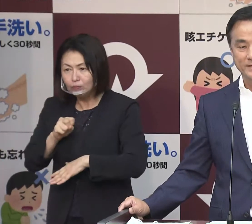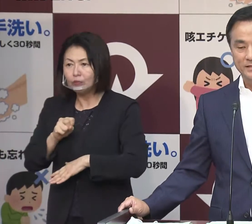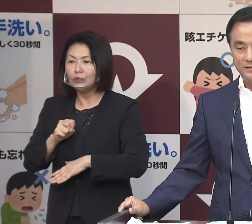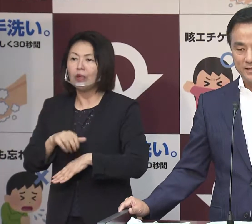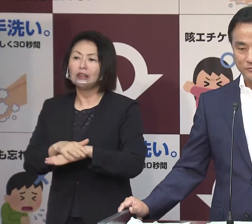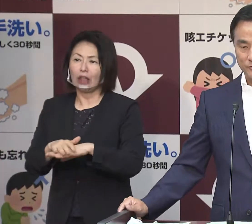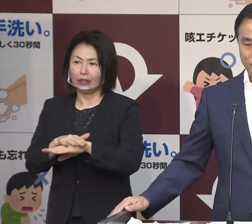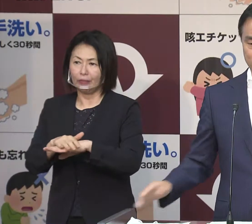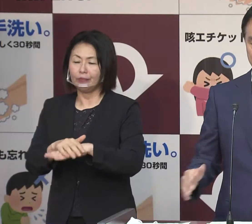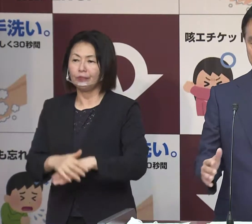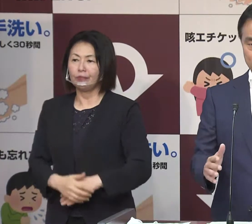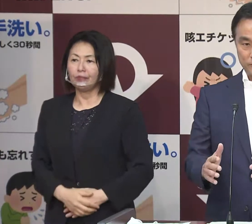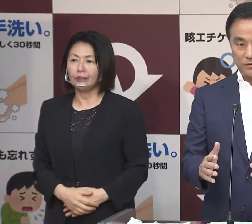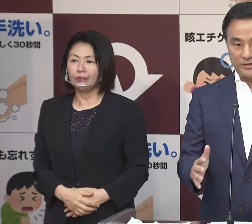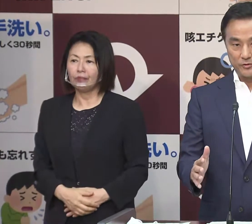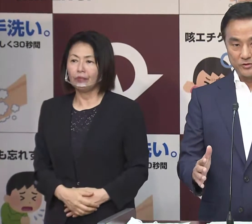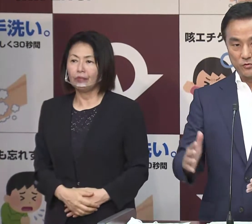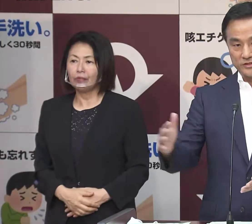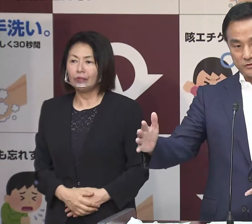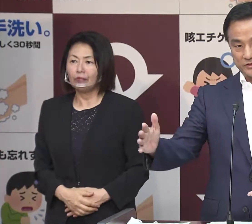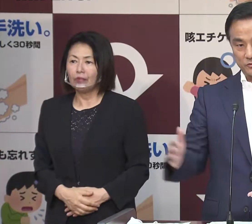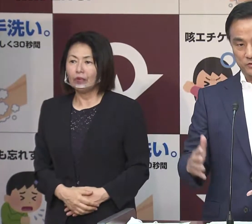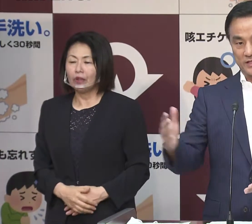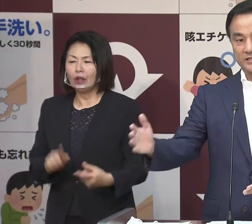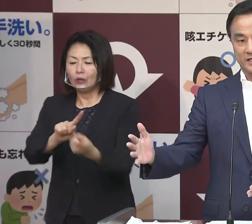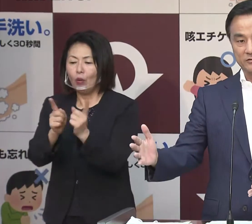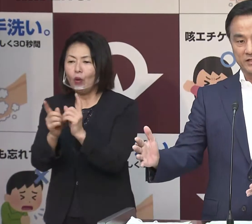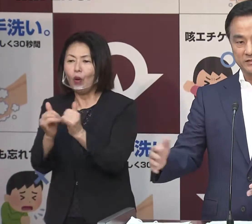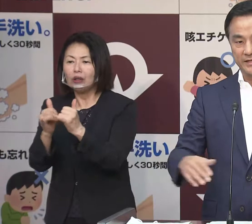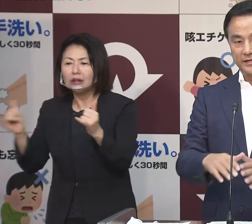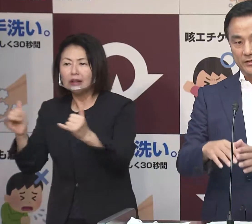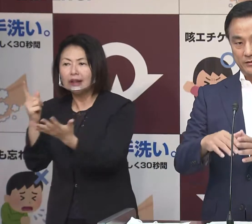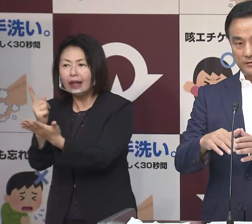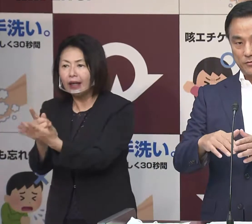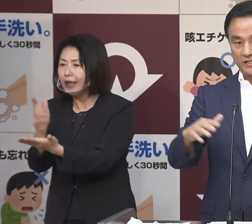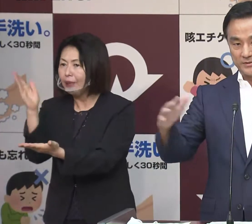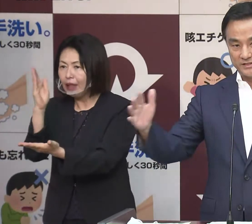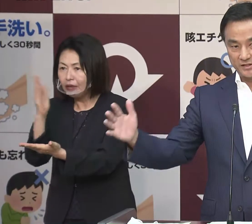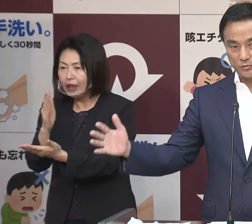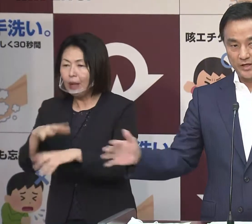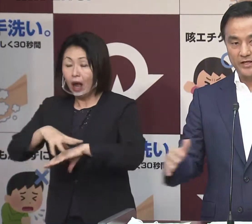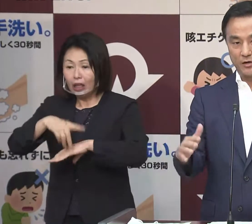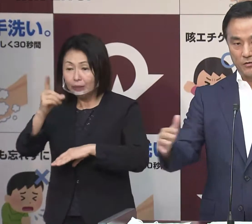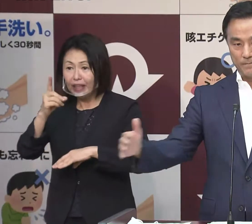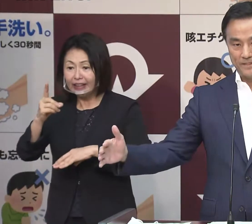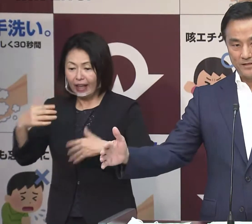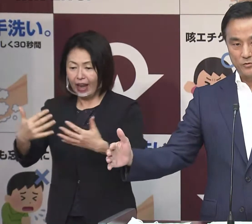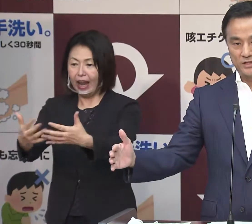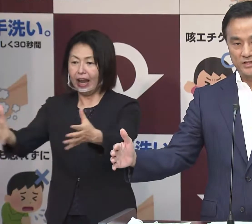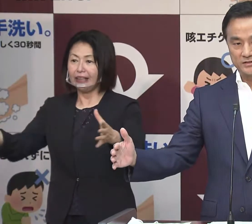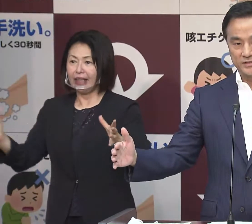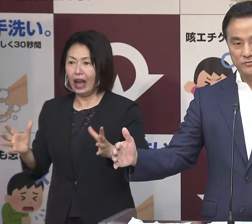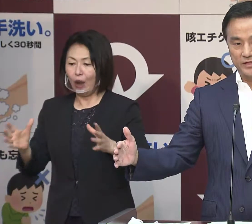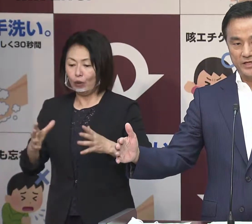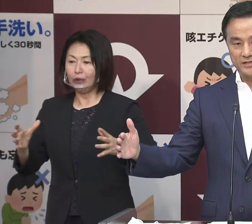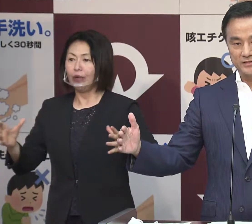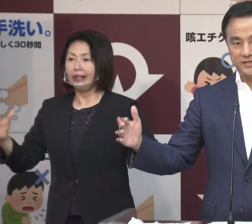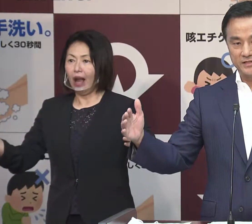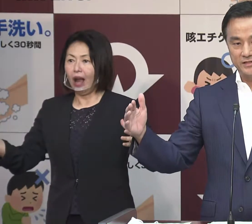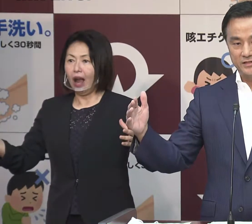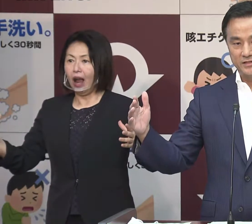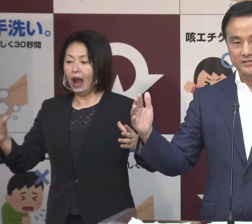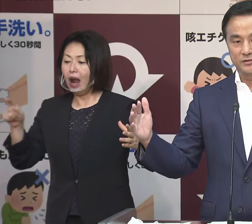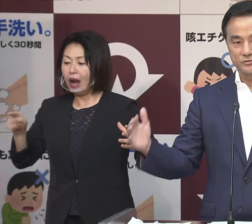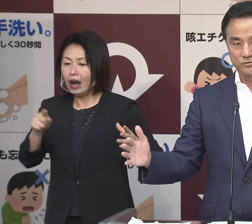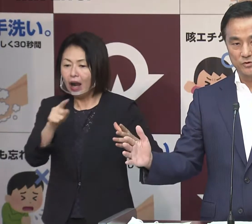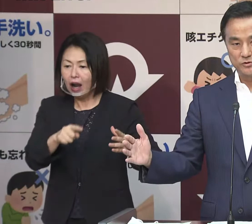います。これまでのように濃厚接触者の調査だけじゃなくてですね、今回初めてですけども、エリアを広げてですね、そのエリアで一斉